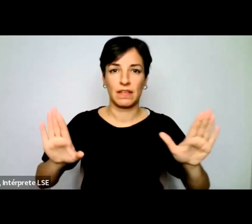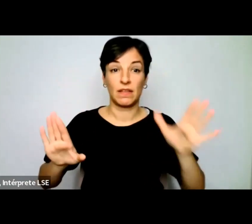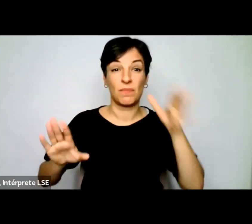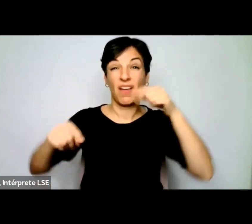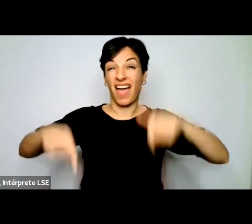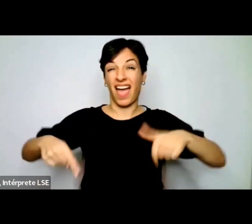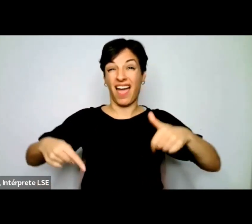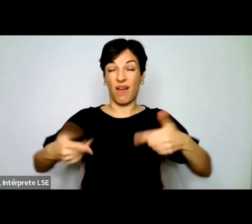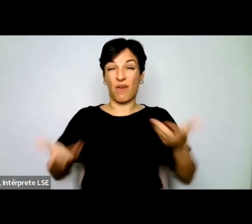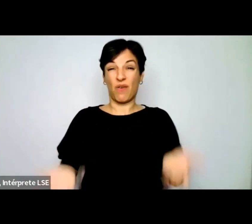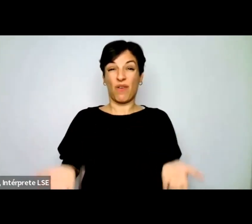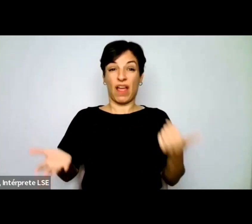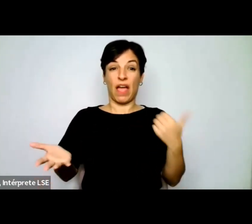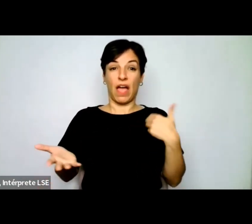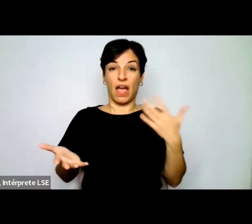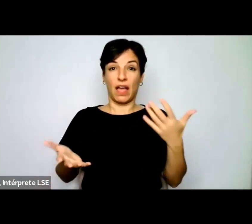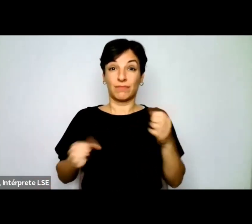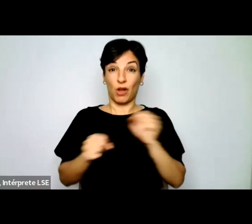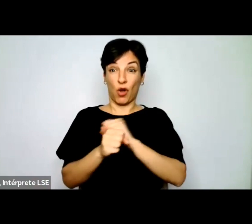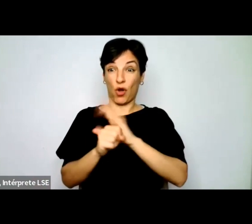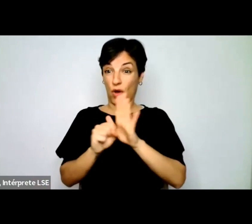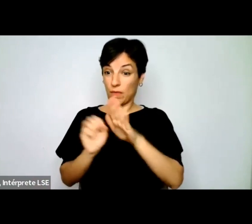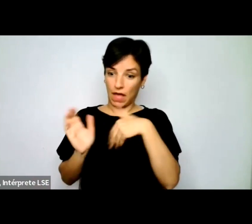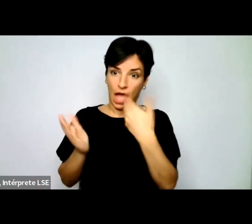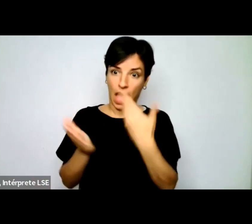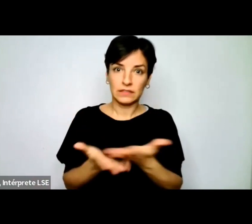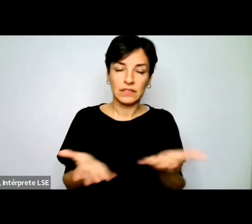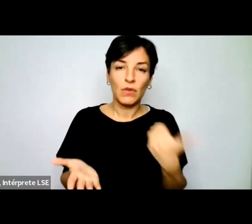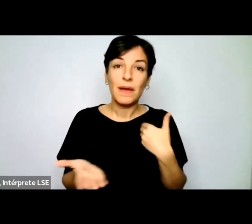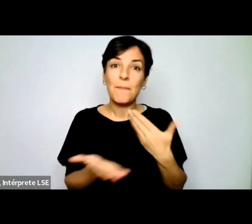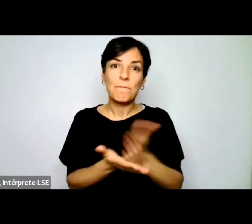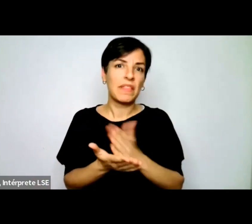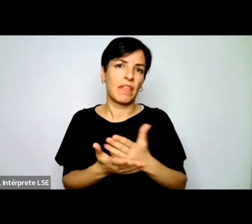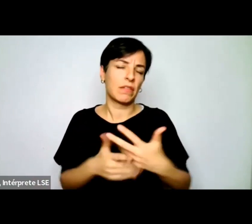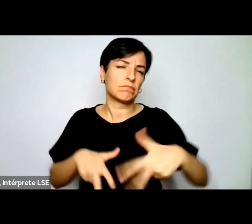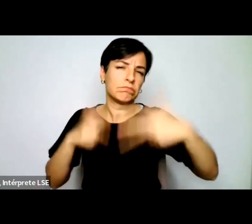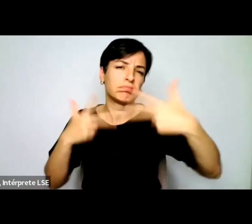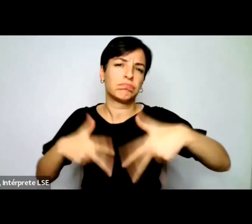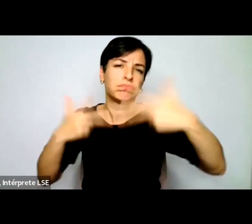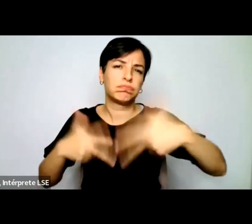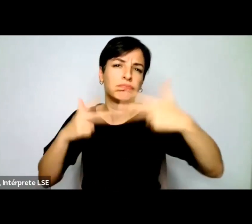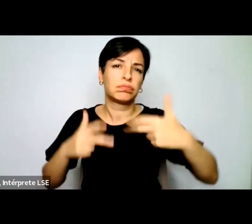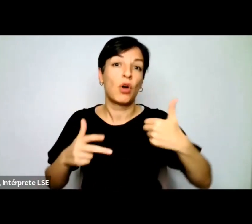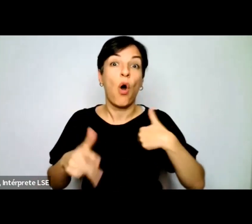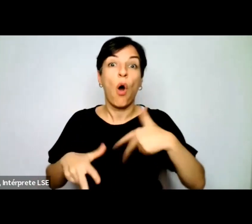todo esto desde el COVID, pues hemos tenido muchas mediaciones así y todas han salido muy bien.